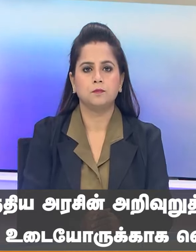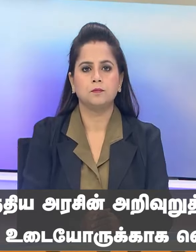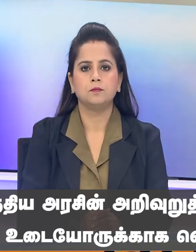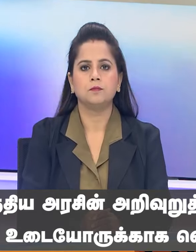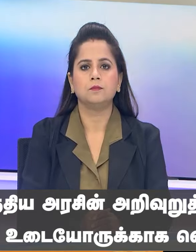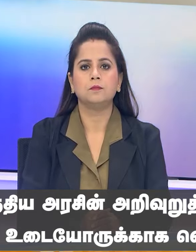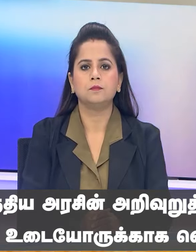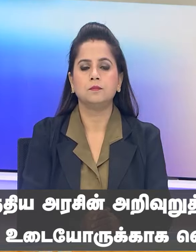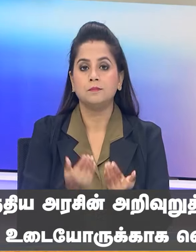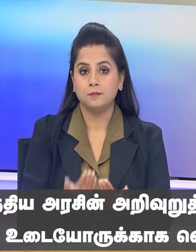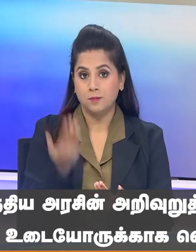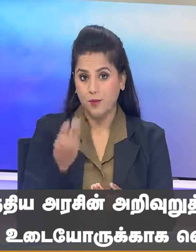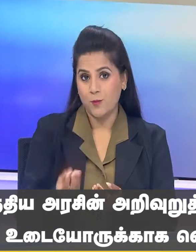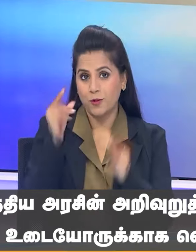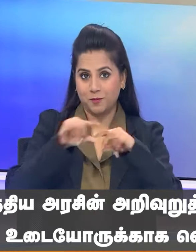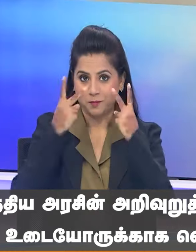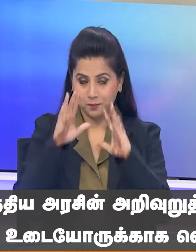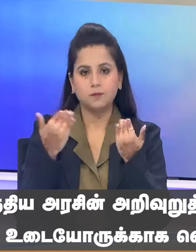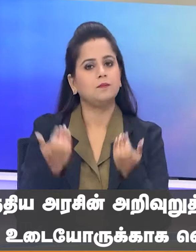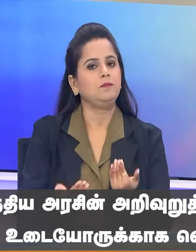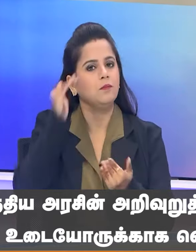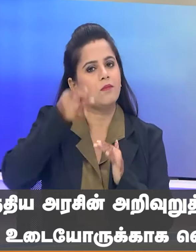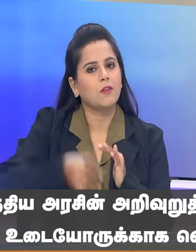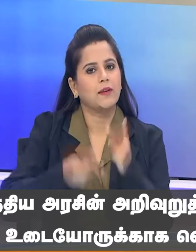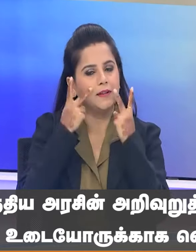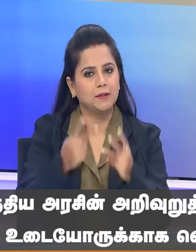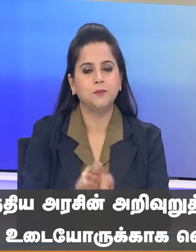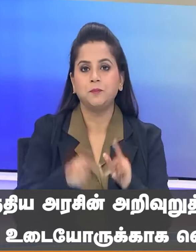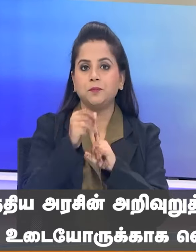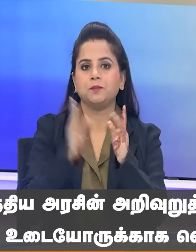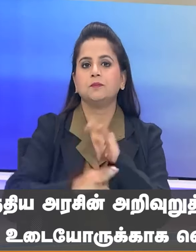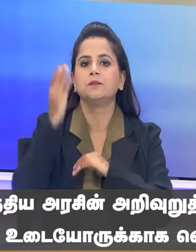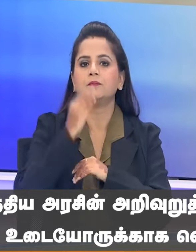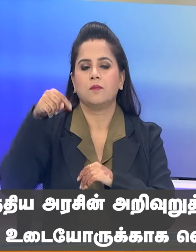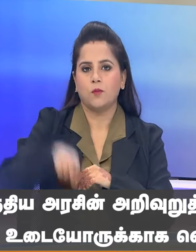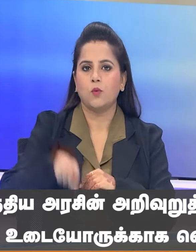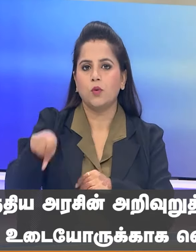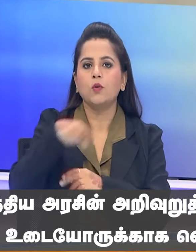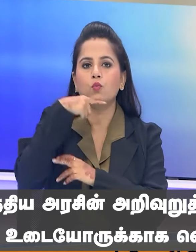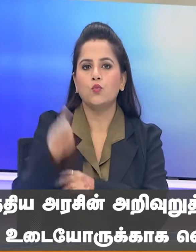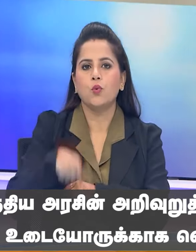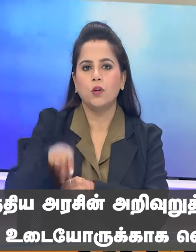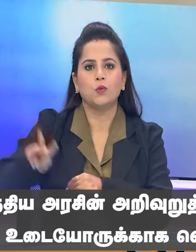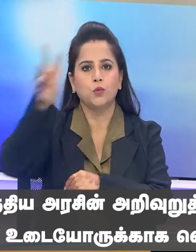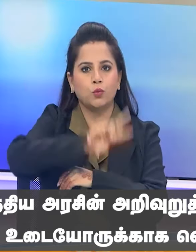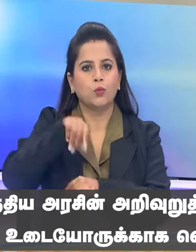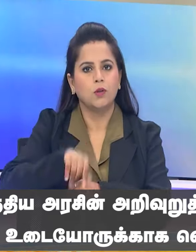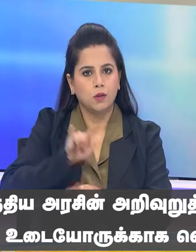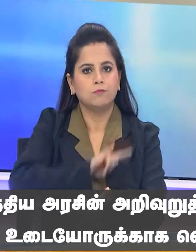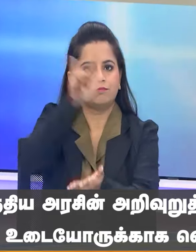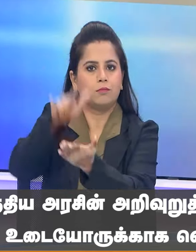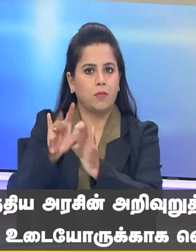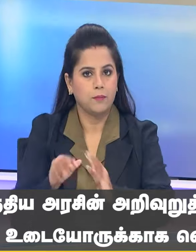मांग तो ये थी सुबह की सुर्खिया और अब खबरों में विस्तार से बात करेंगे प्रधानमंत्री नरेंद्र मोदी आज से रूस की दो दिवसीय यात्रा